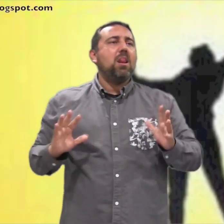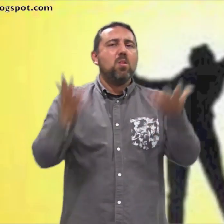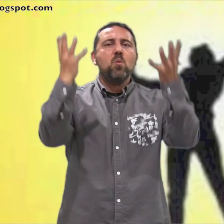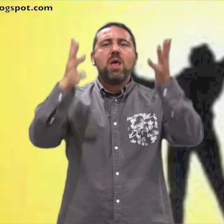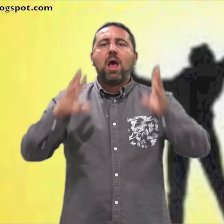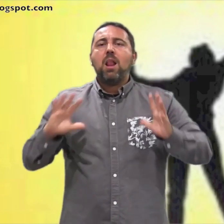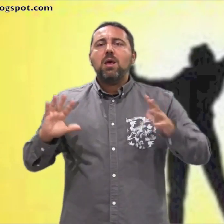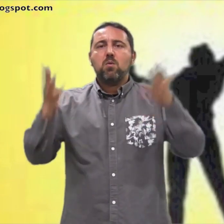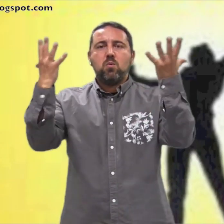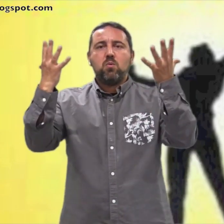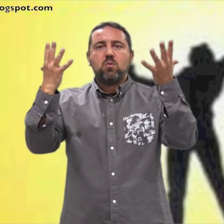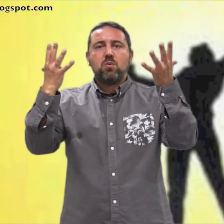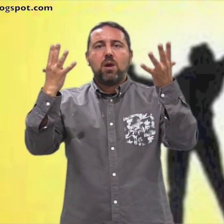Aleluya, aleluya, aleluya.